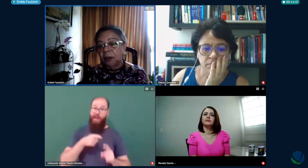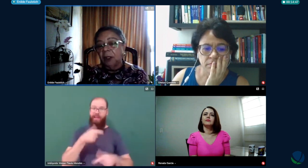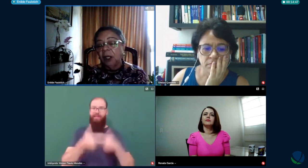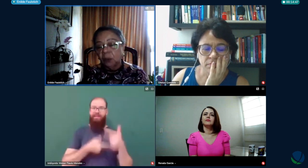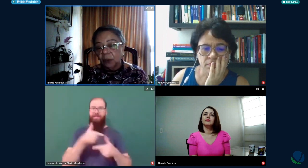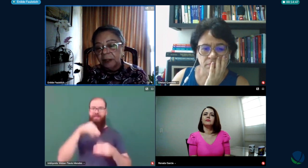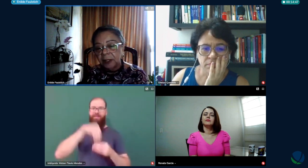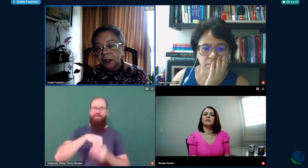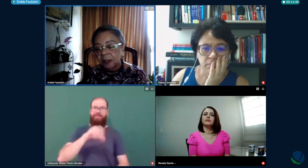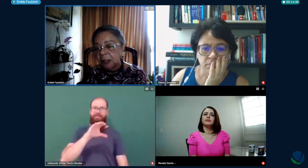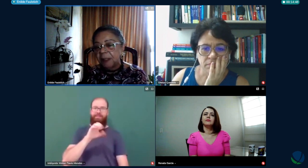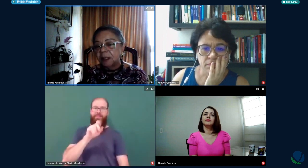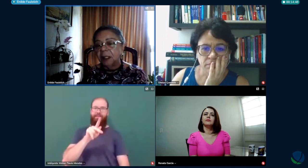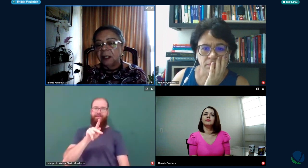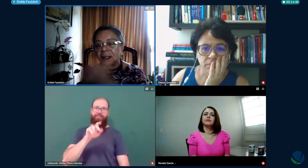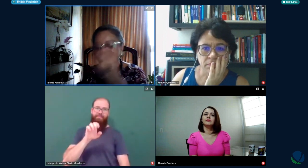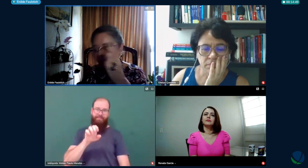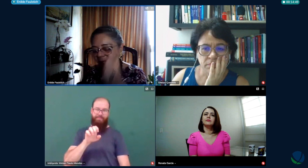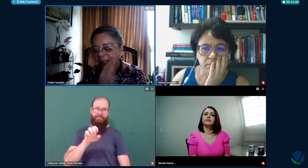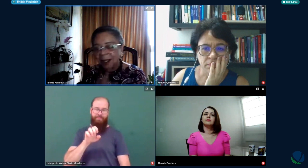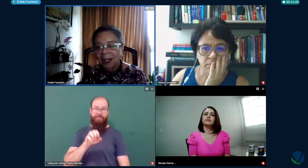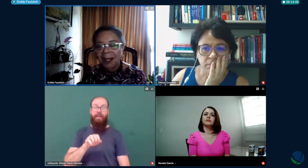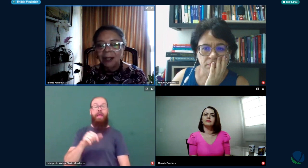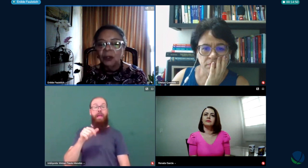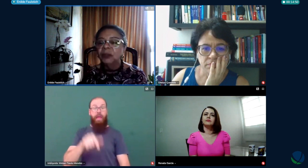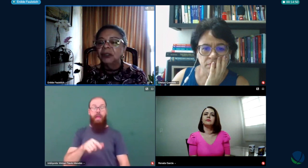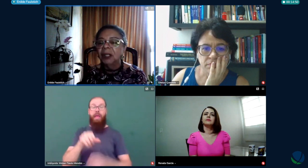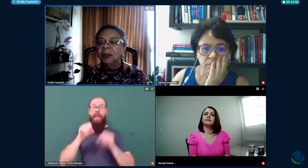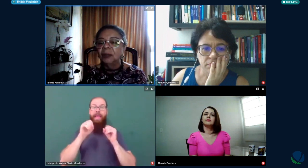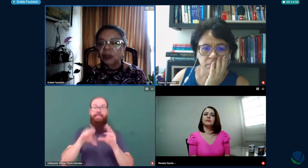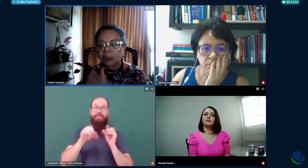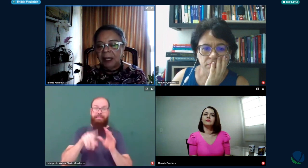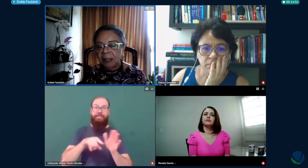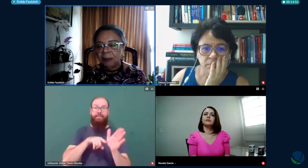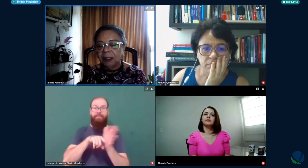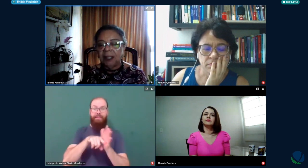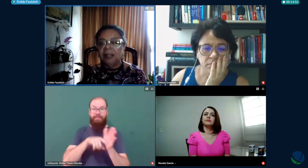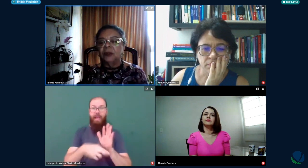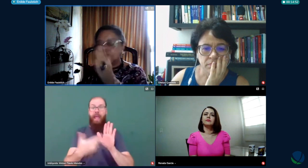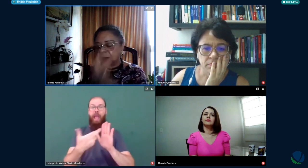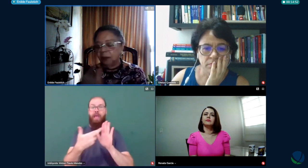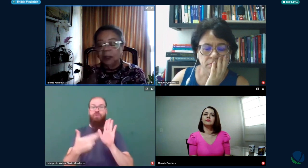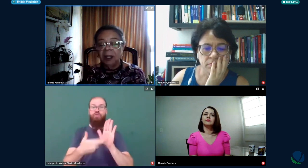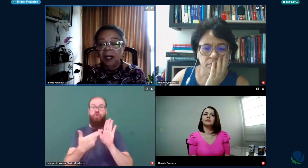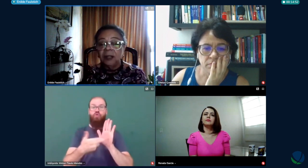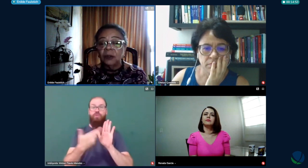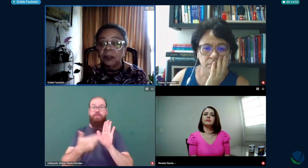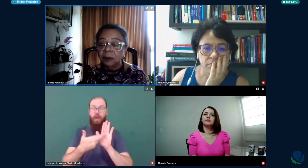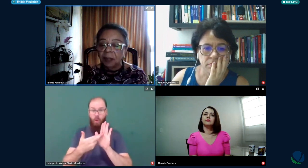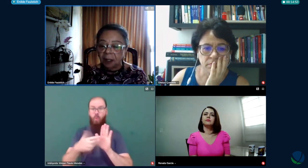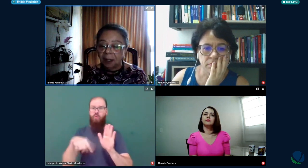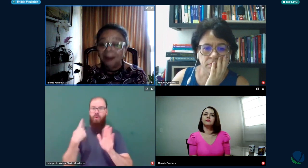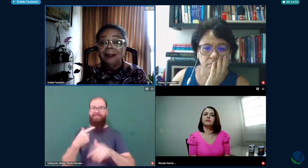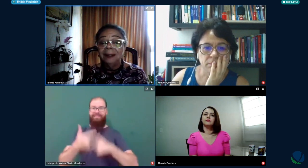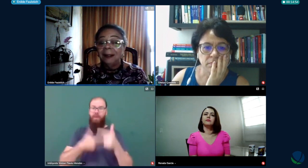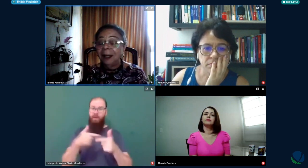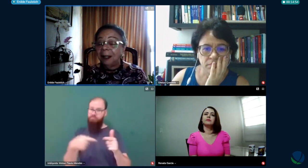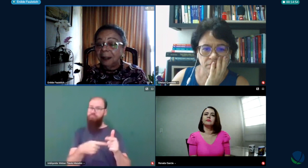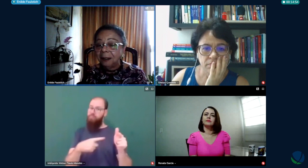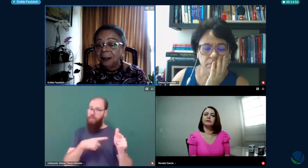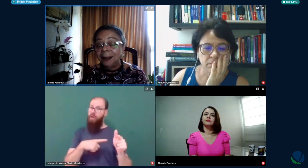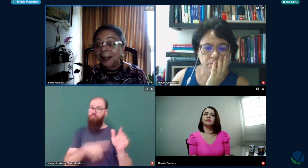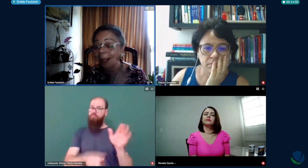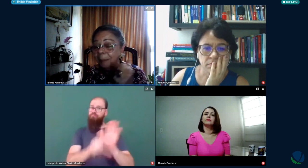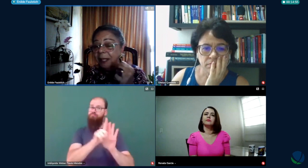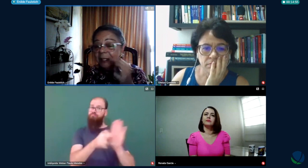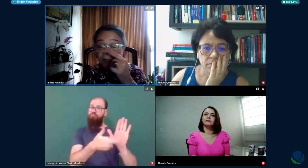passou no Conselho de Ensino e Pesquisa, a resolução, nós trabalhamos naquela resolução, a resolução está lá. E